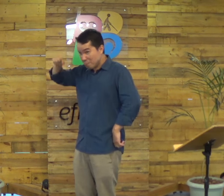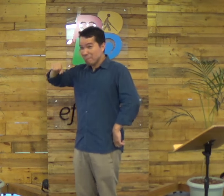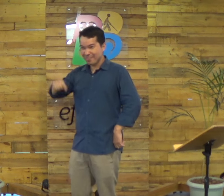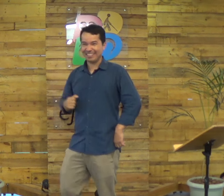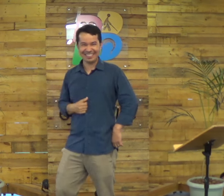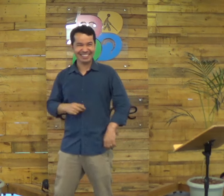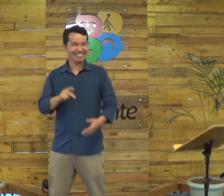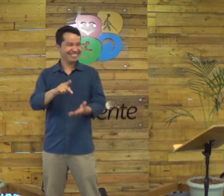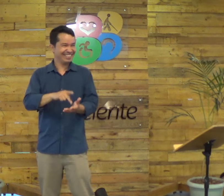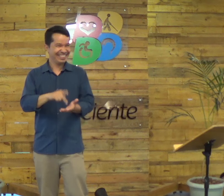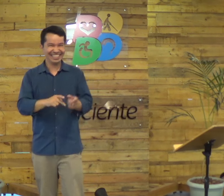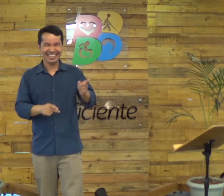posso ir na cabeça?